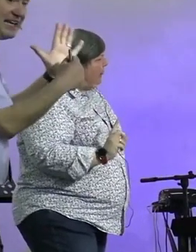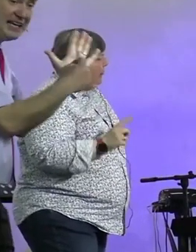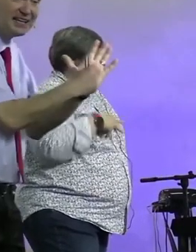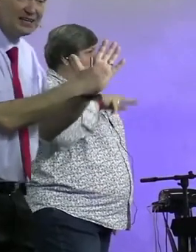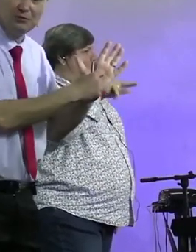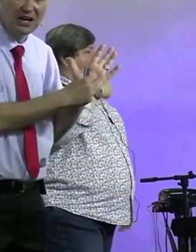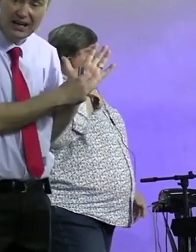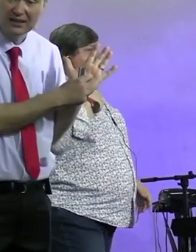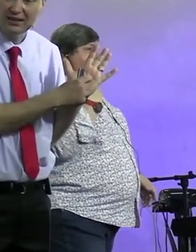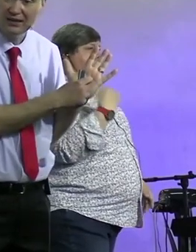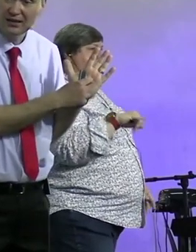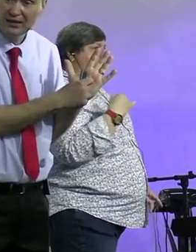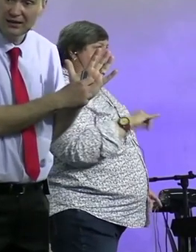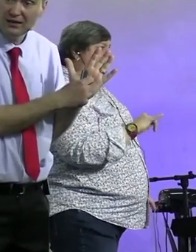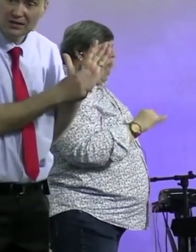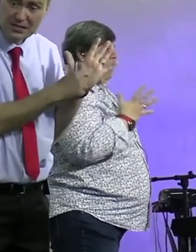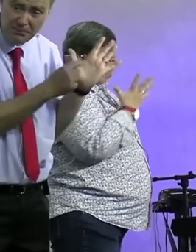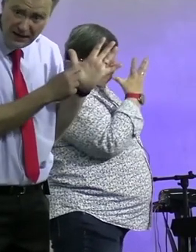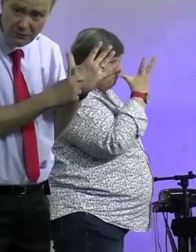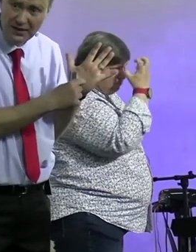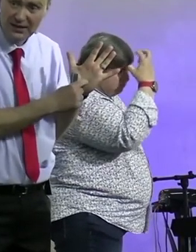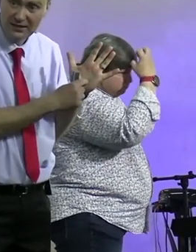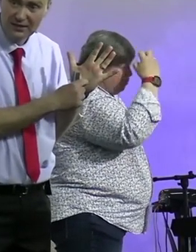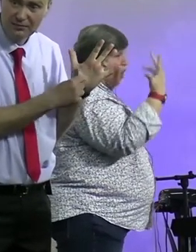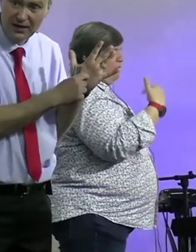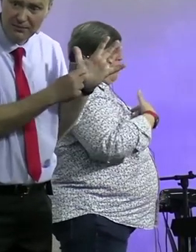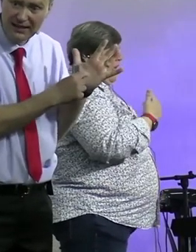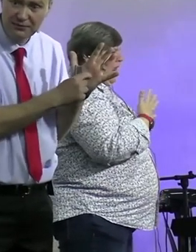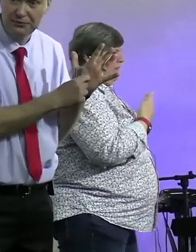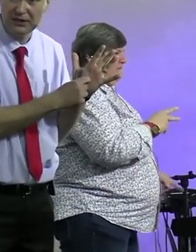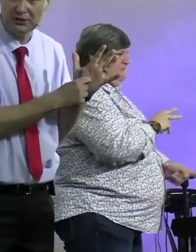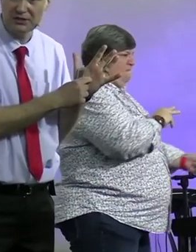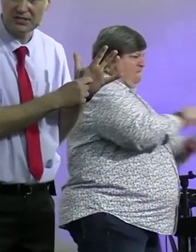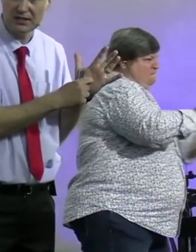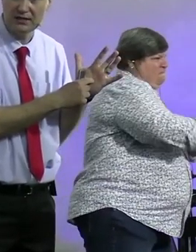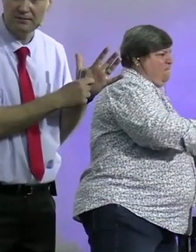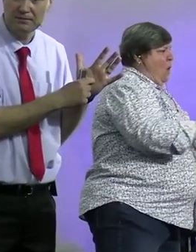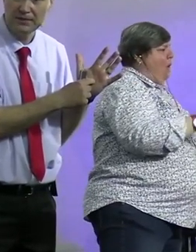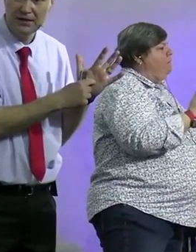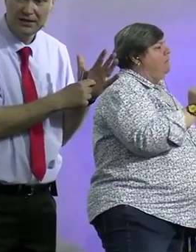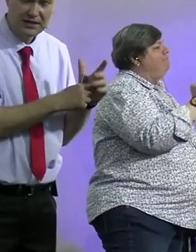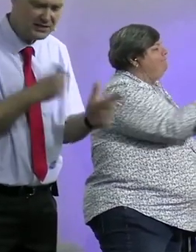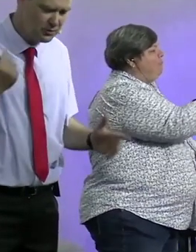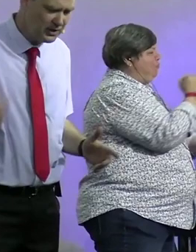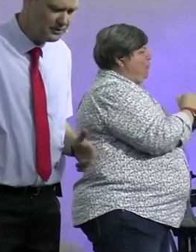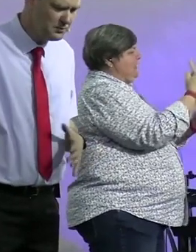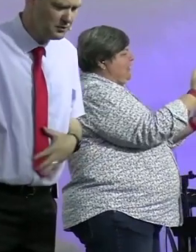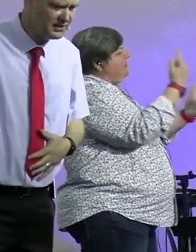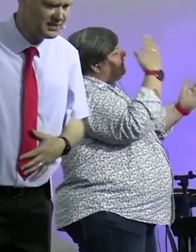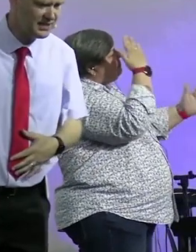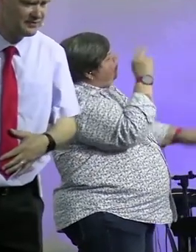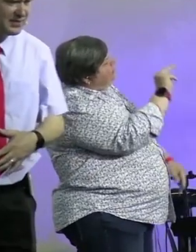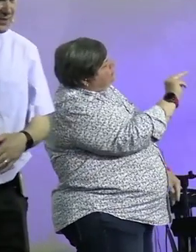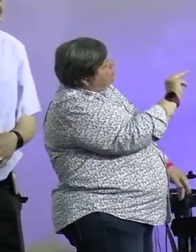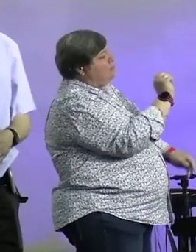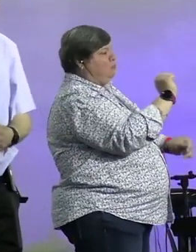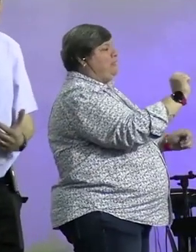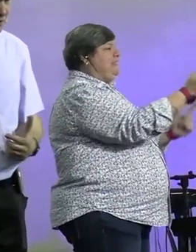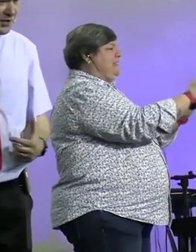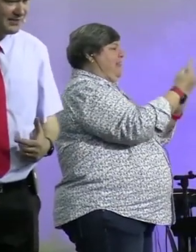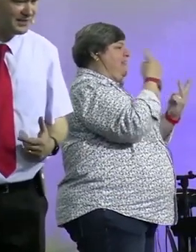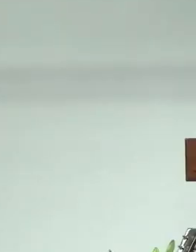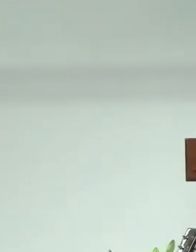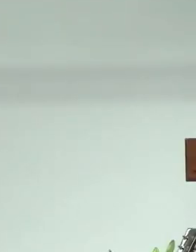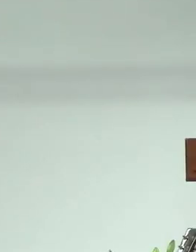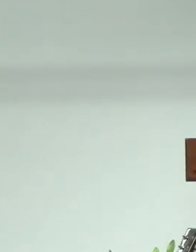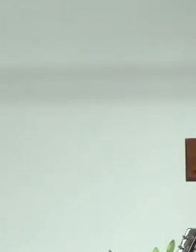en sê, hierdie dinge moet gaan. Daar's nie plek vir my in my lewe vir die goeders nie. Gister hoor ek van 'n boek wat geskryf is. Nou wil ek die